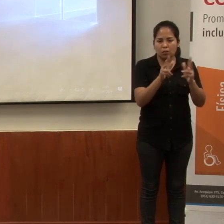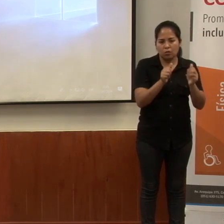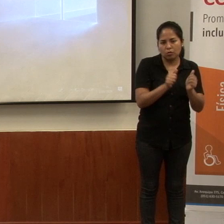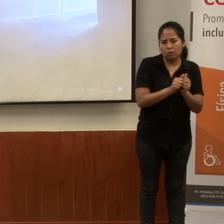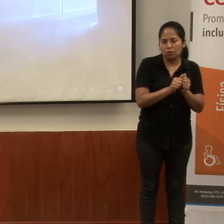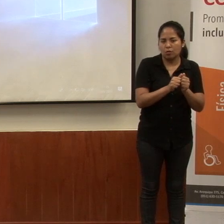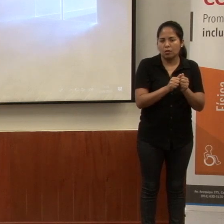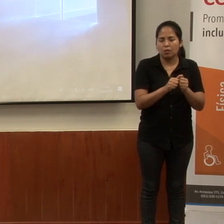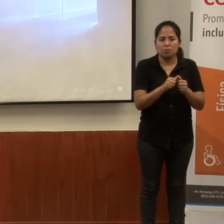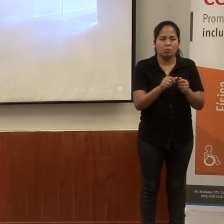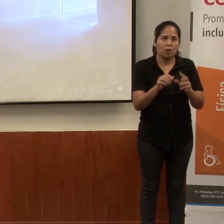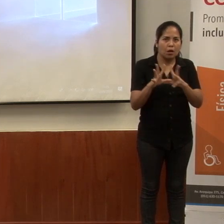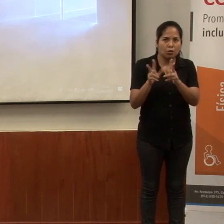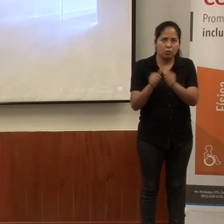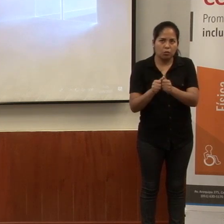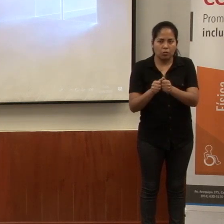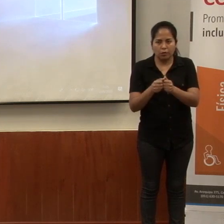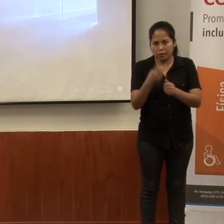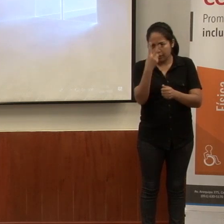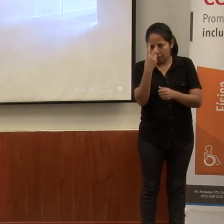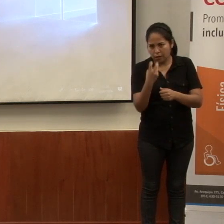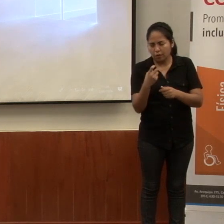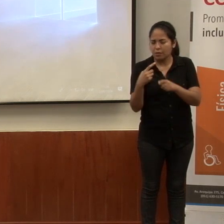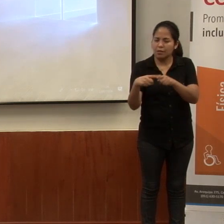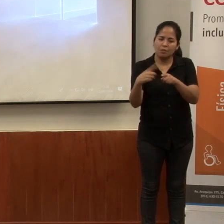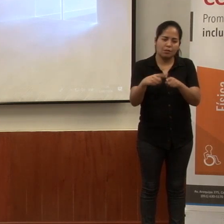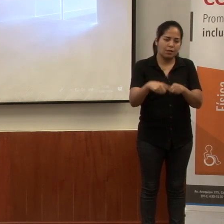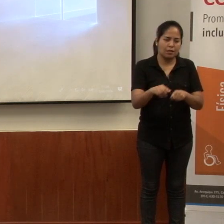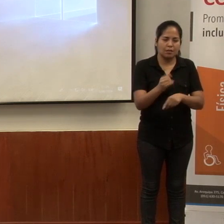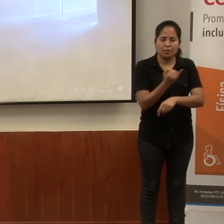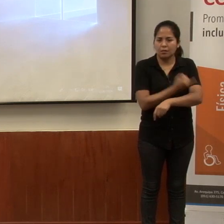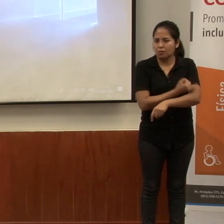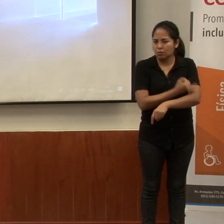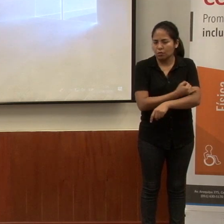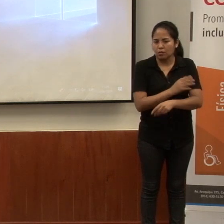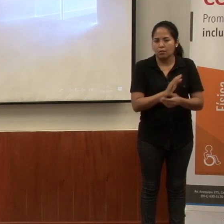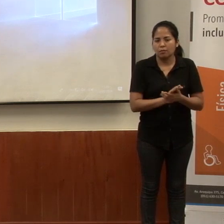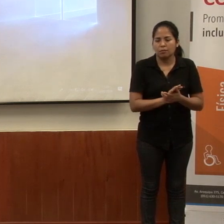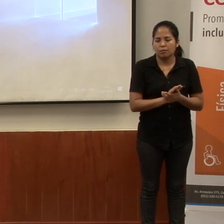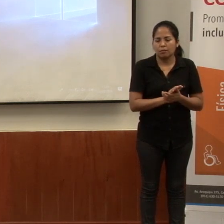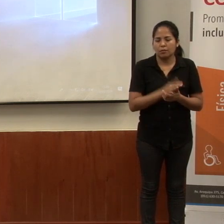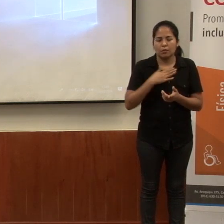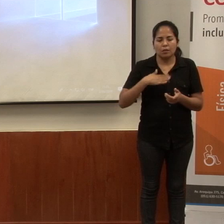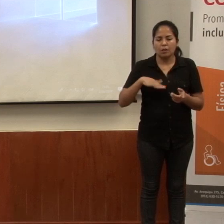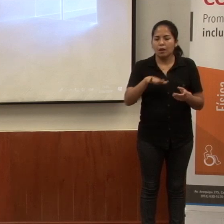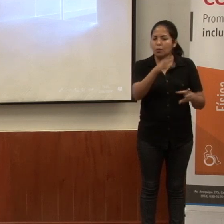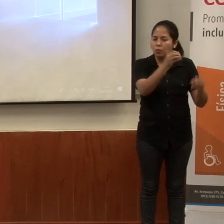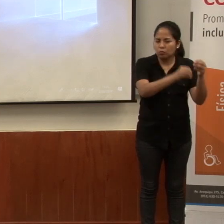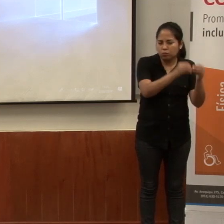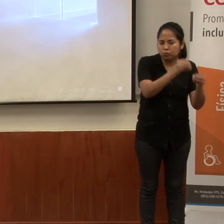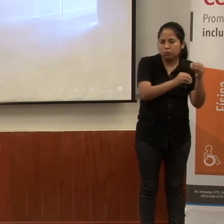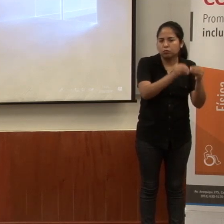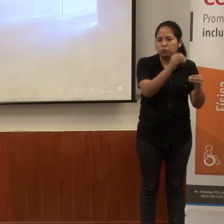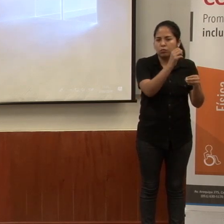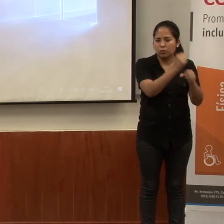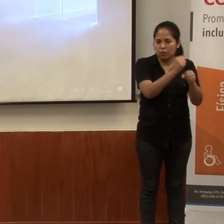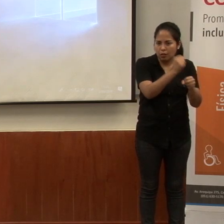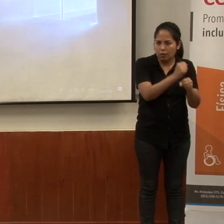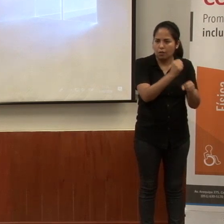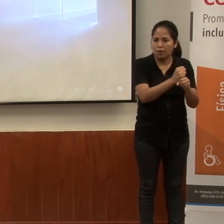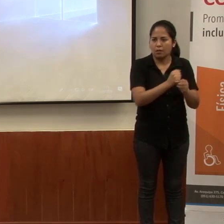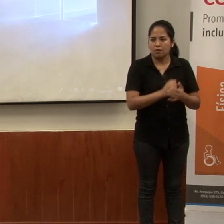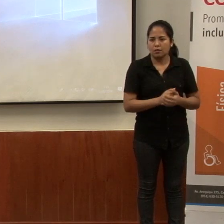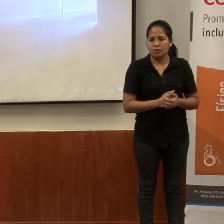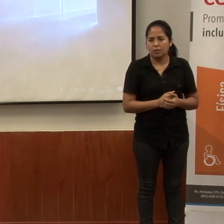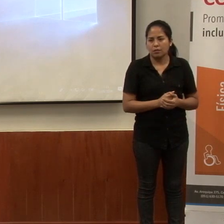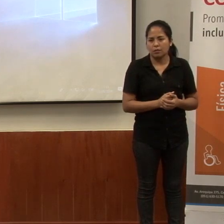de Caraballo, estaba con nosotros, y etcétera, etcétera, etcétera. Estamos construyendo, estamos caracterizando,